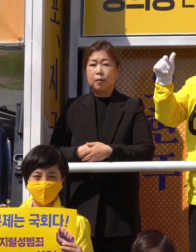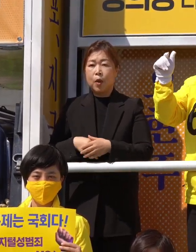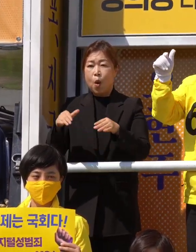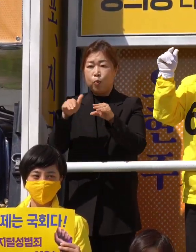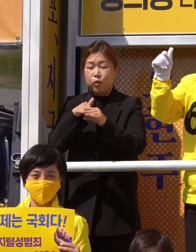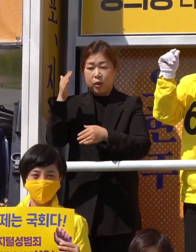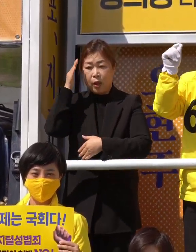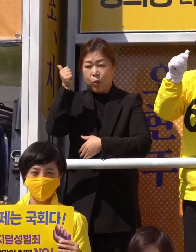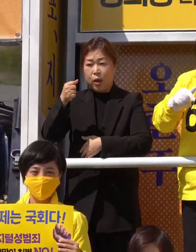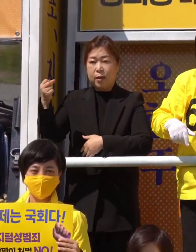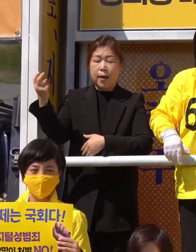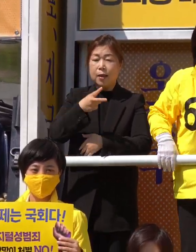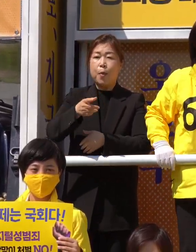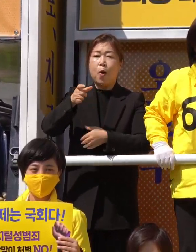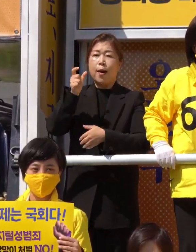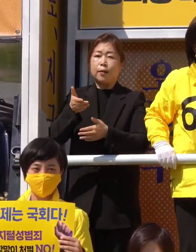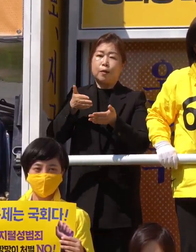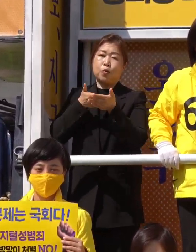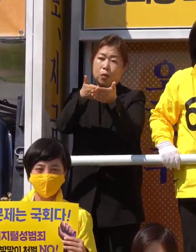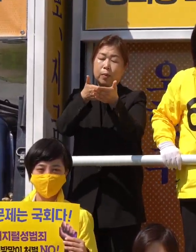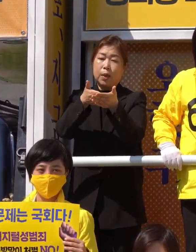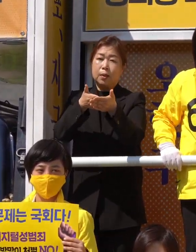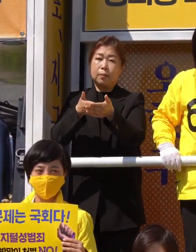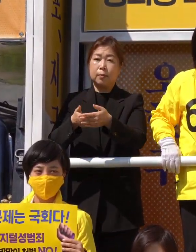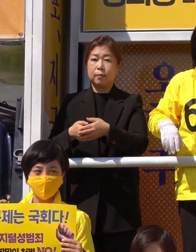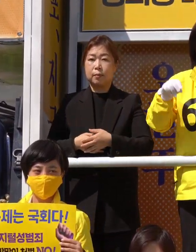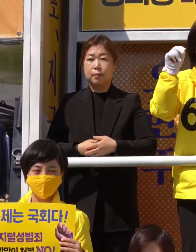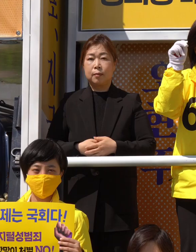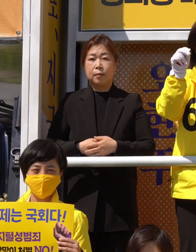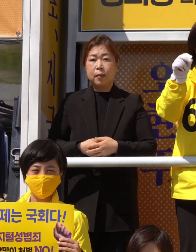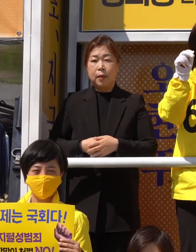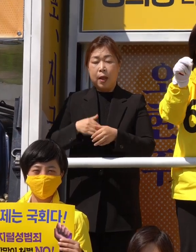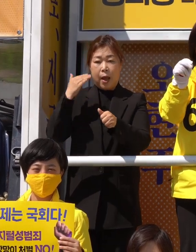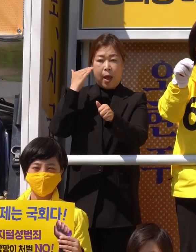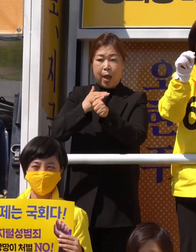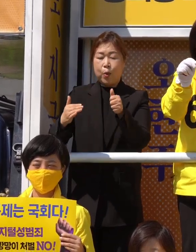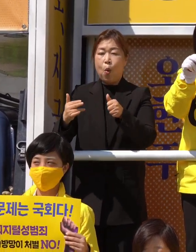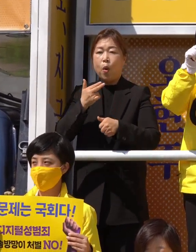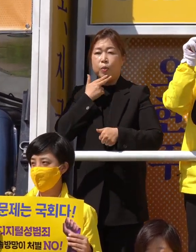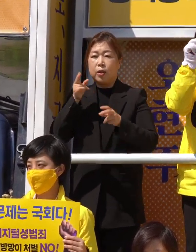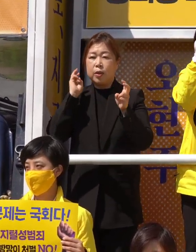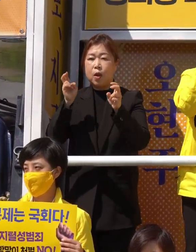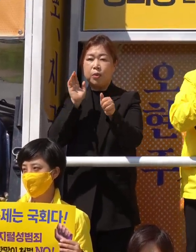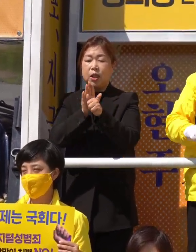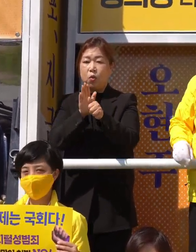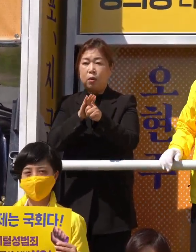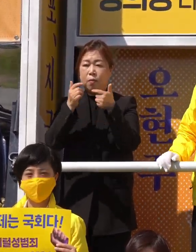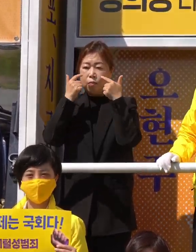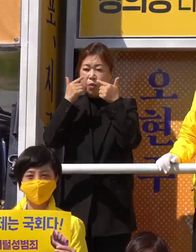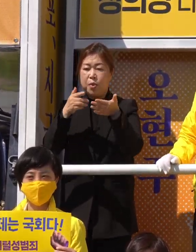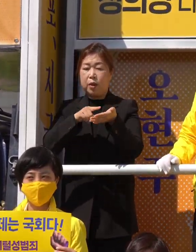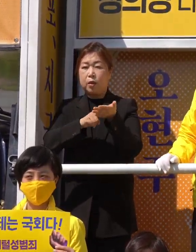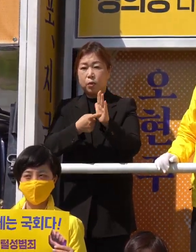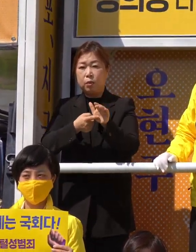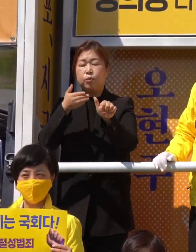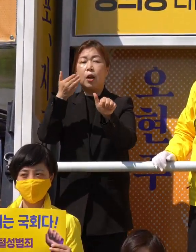문재인 대통령에게 다시 한번 강력히 촉구합니다. 해고 없는 기업 지원의 원칙을 분명히 해주시기